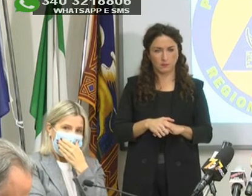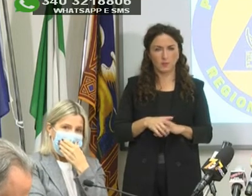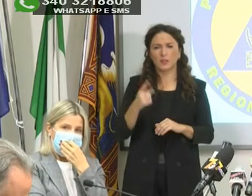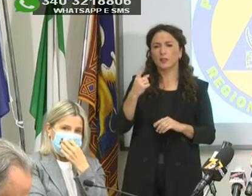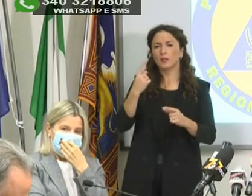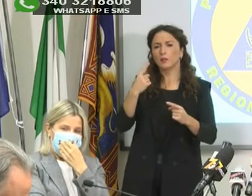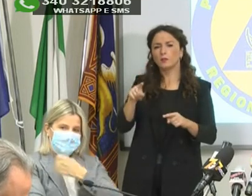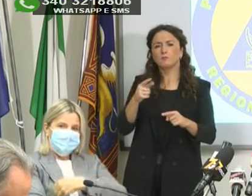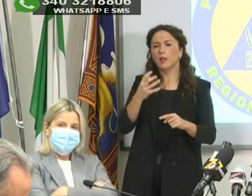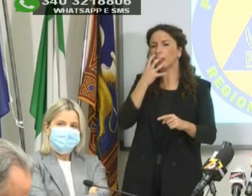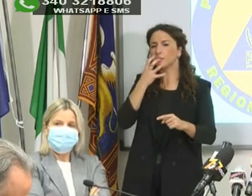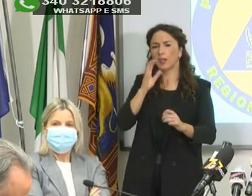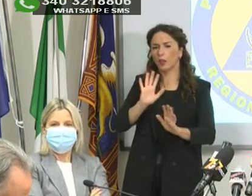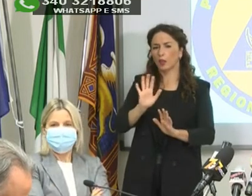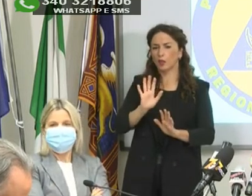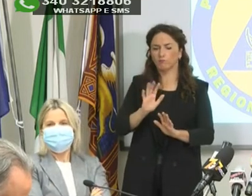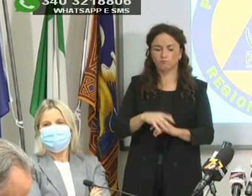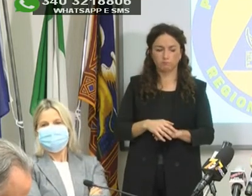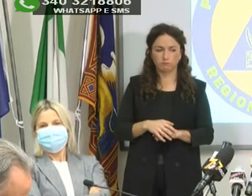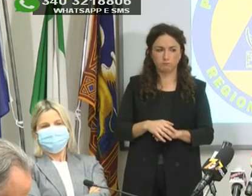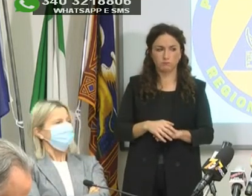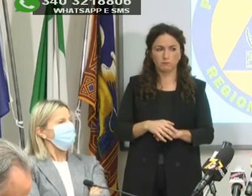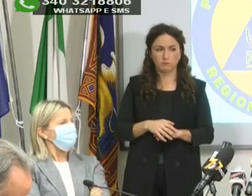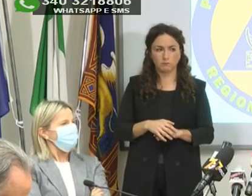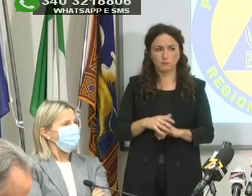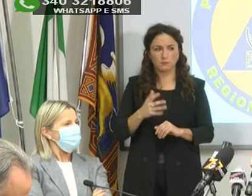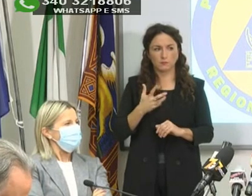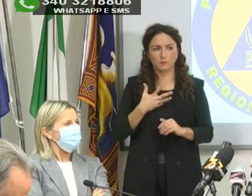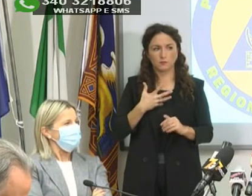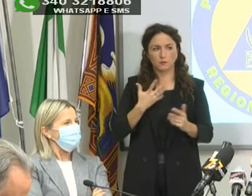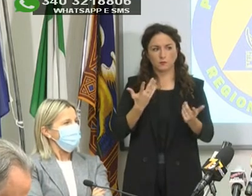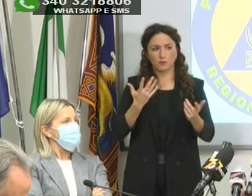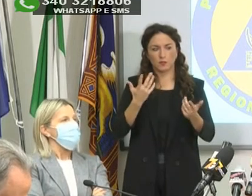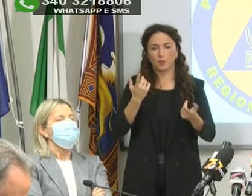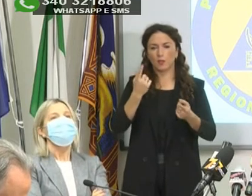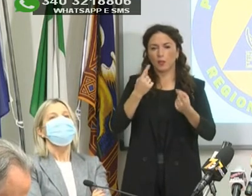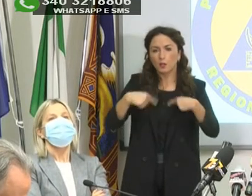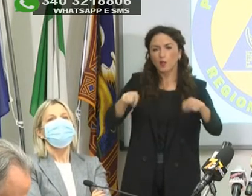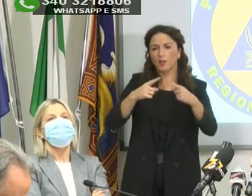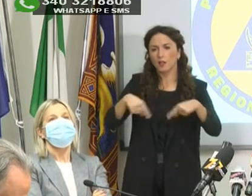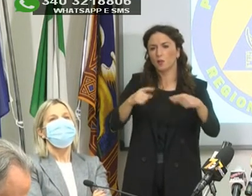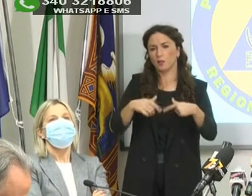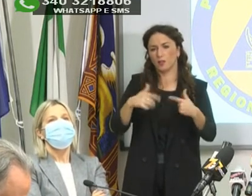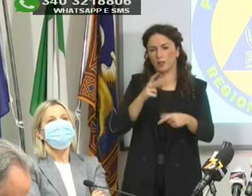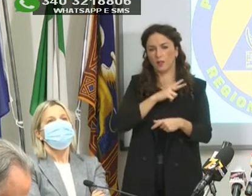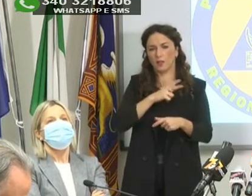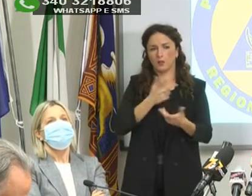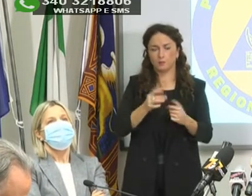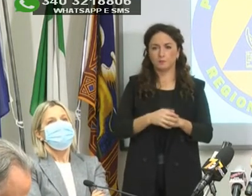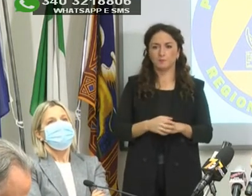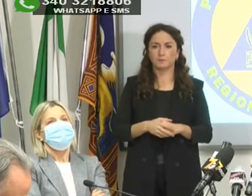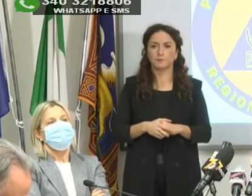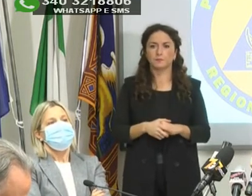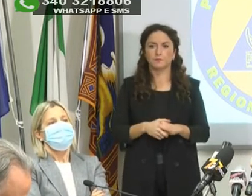risulta. Ma succede. Sì, anche perché c'è tanto via vai di riunioni in questo periodo. Prego,